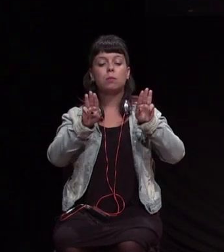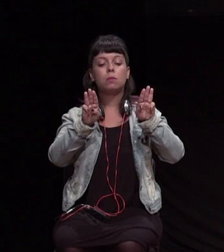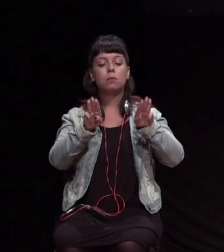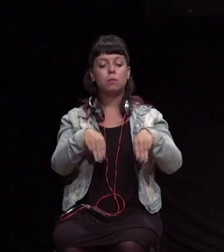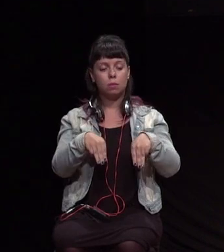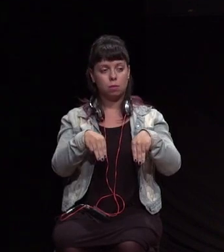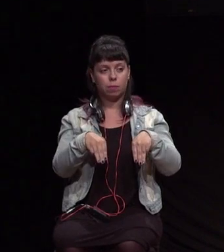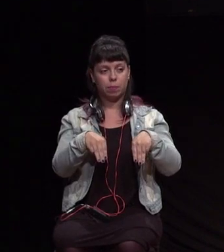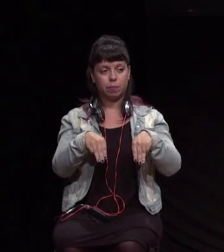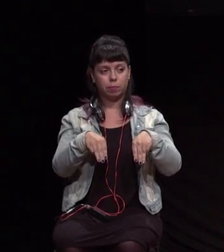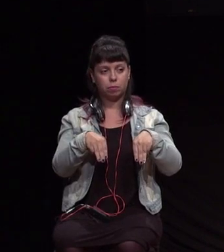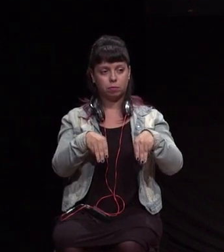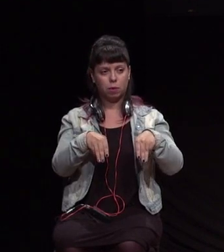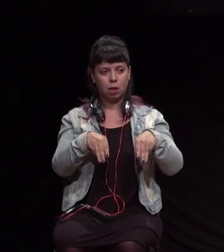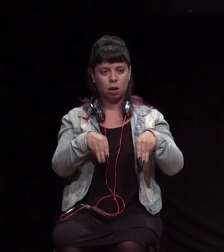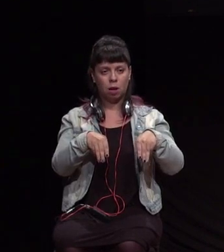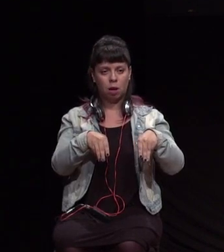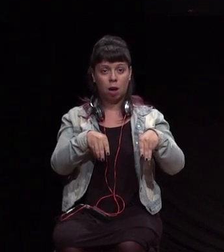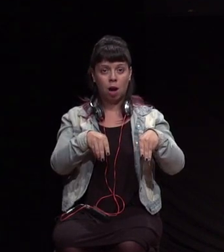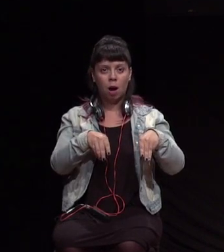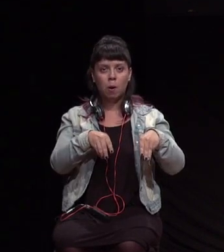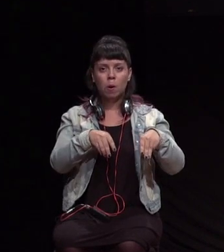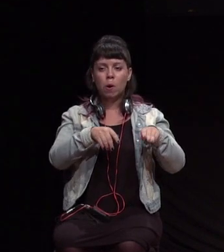a monumentalidade e investiriam